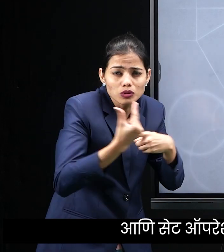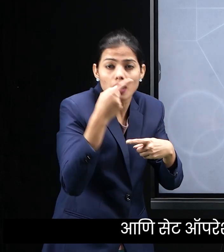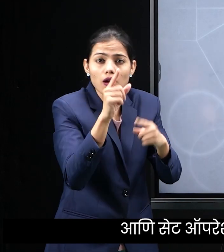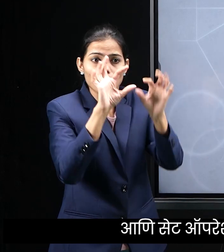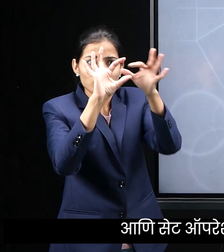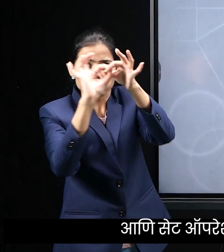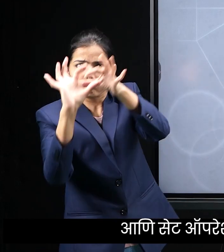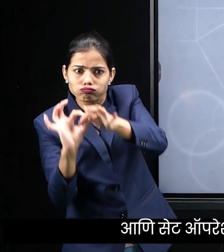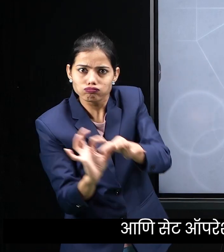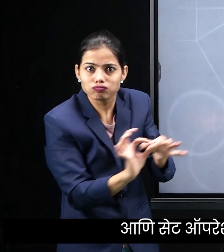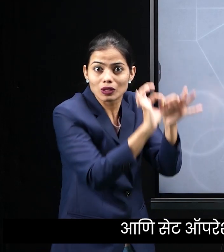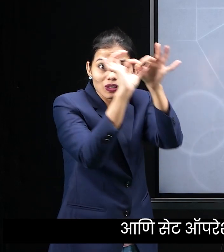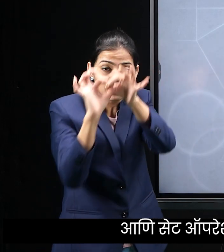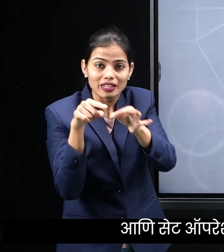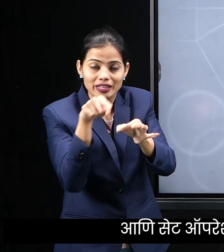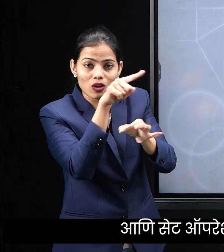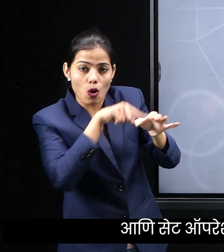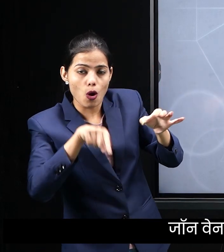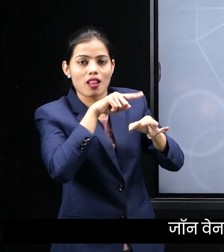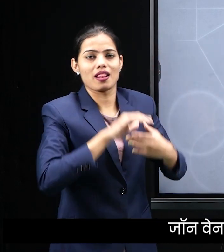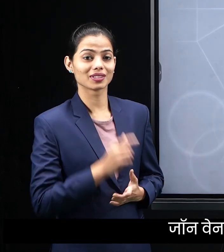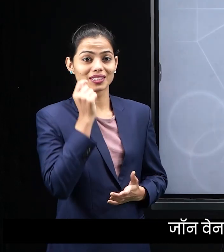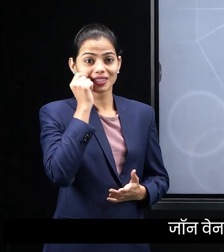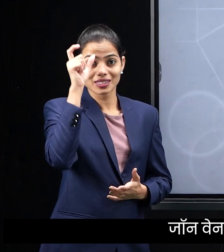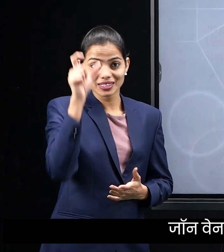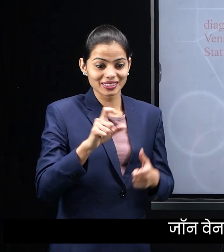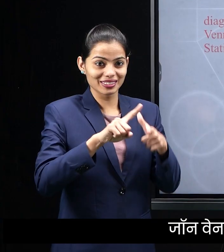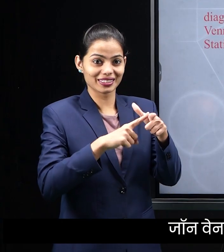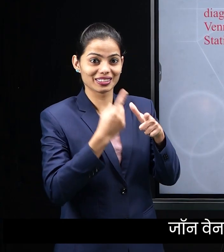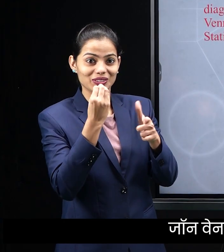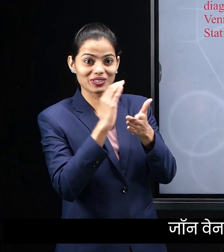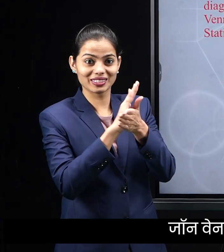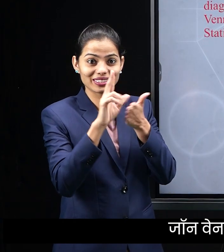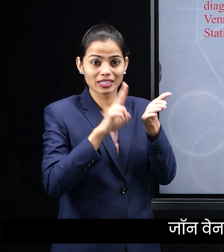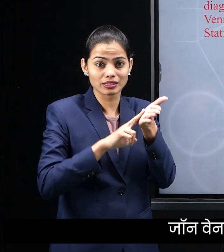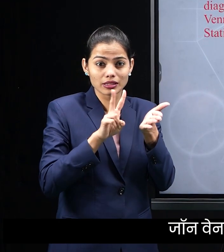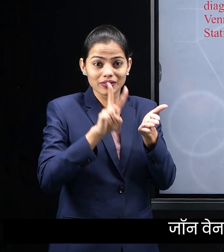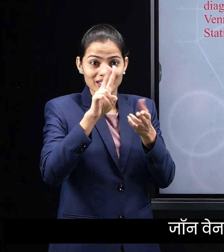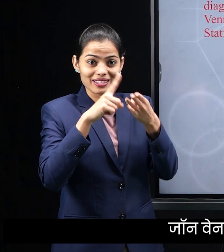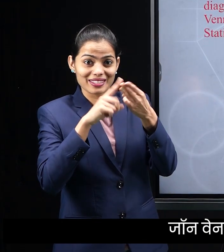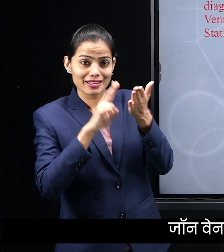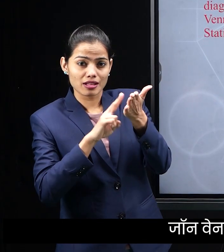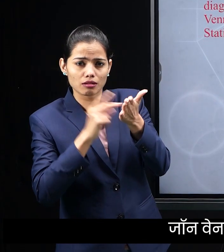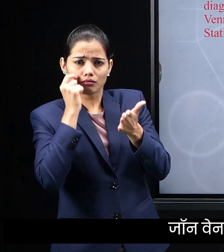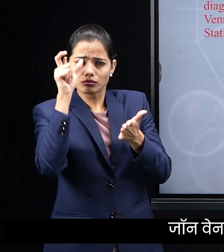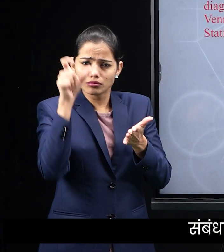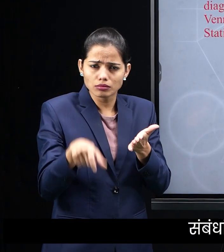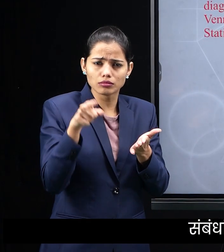मधील संबंधाची कल्पना करू शकतो. जानवेन हा इंग्रज गणितज्ञ होता. संचामधील